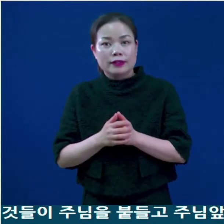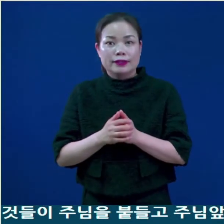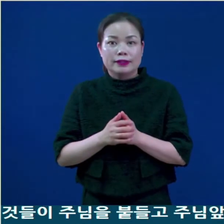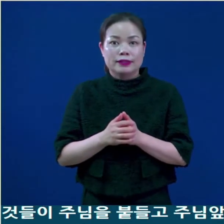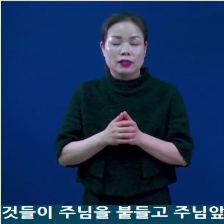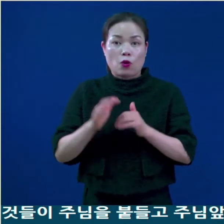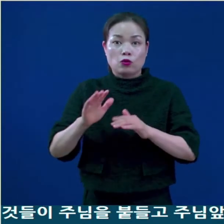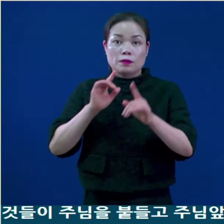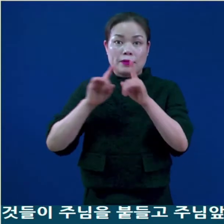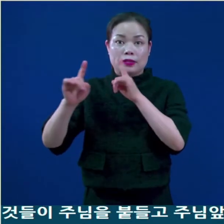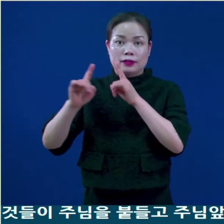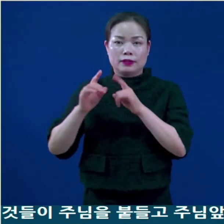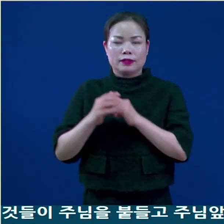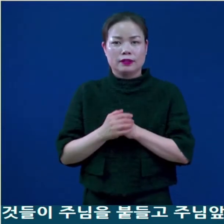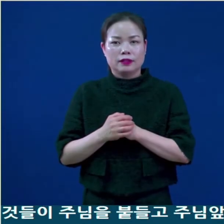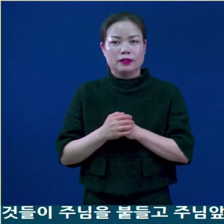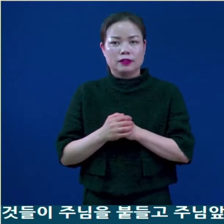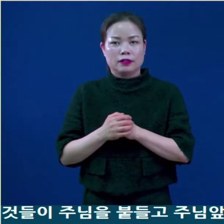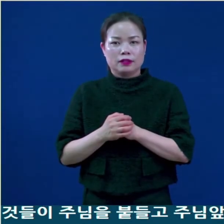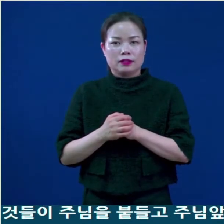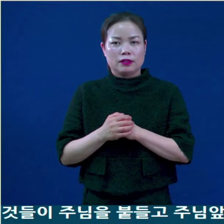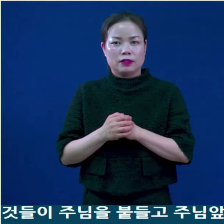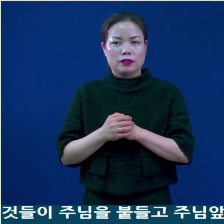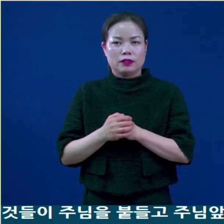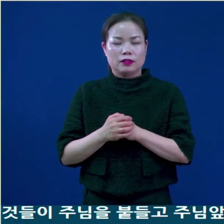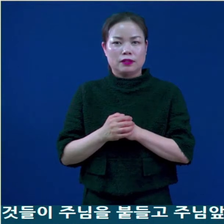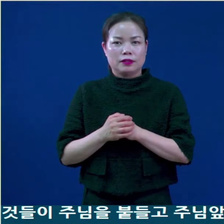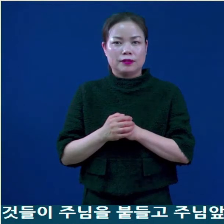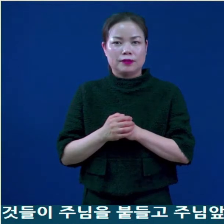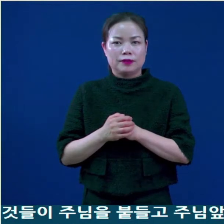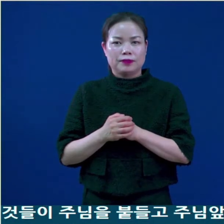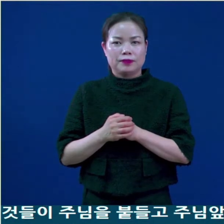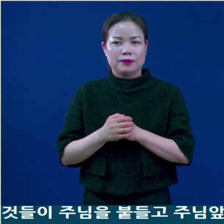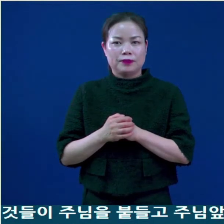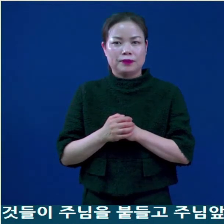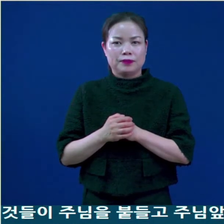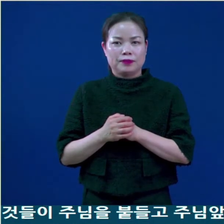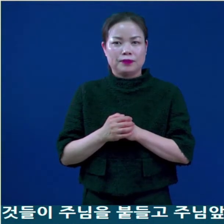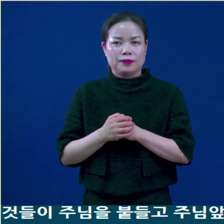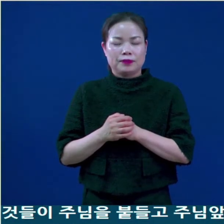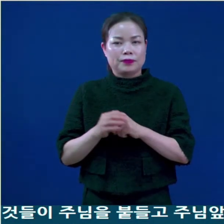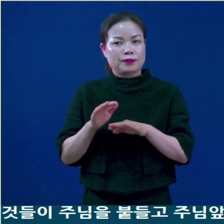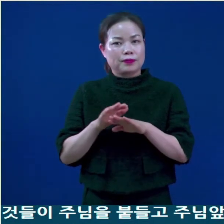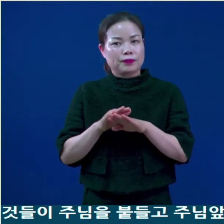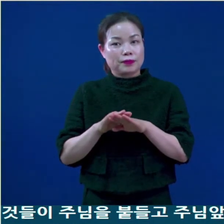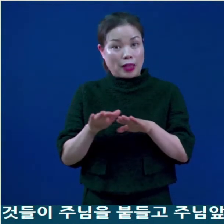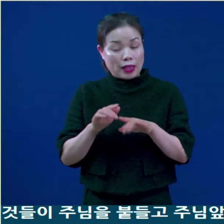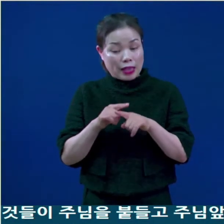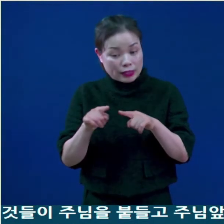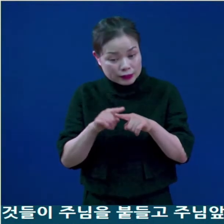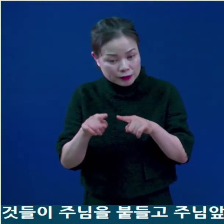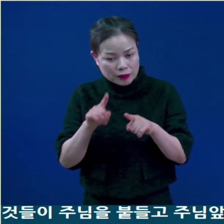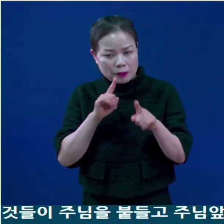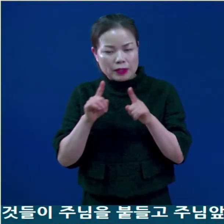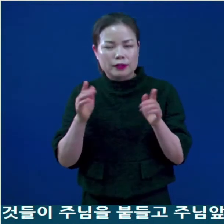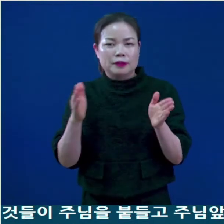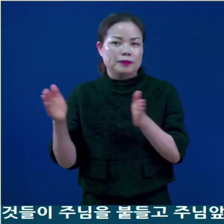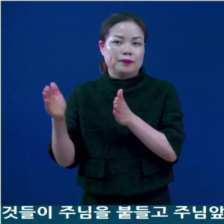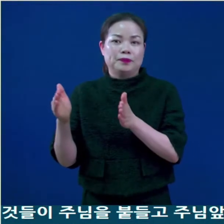이 오늘 말씀 이제 조금 더 오늘 말씀을 풀이하고 이제 말씀을